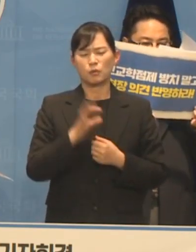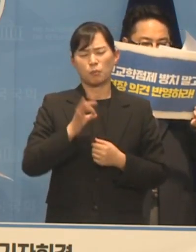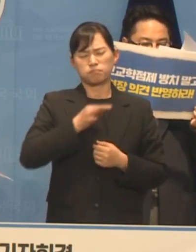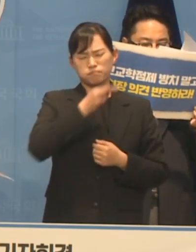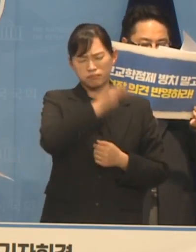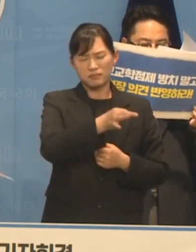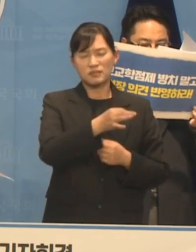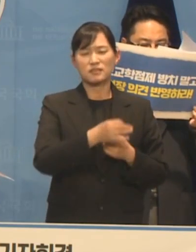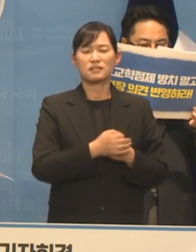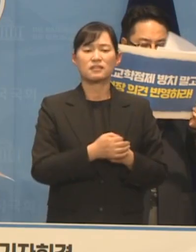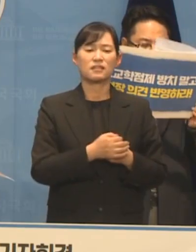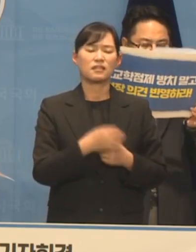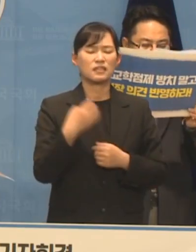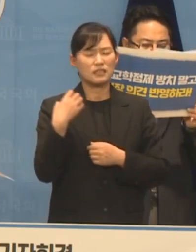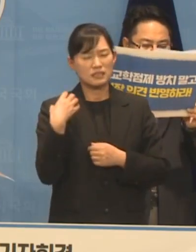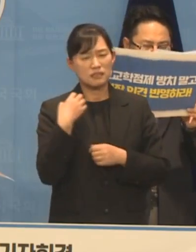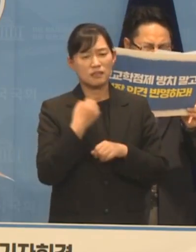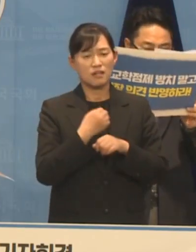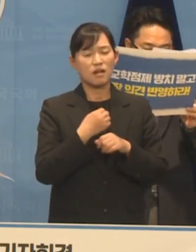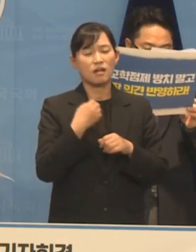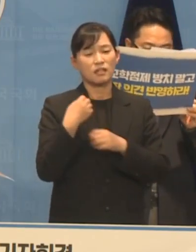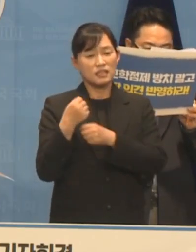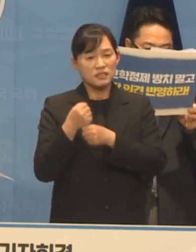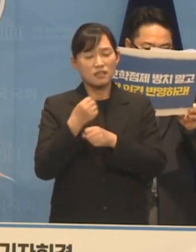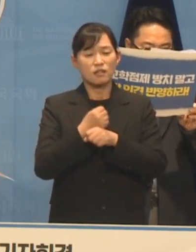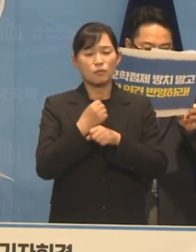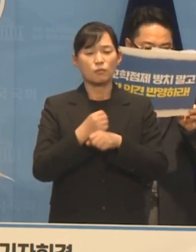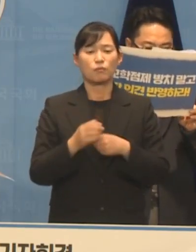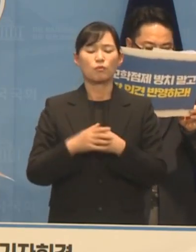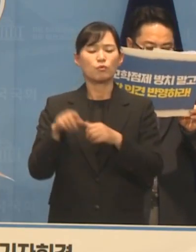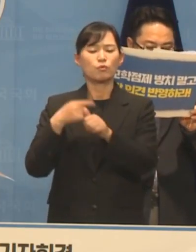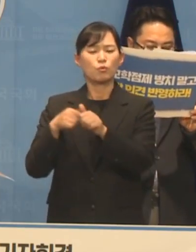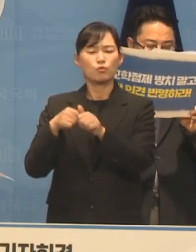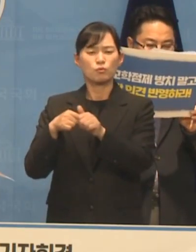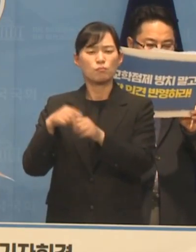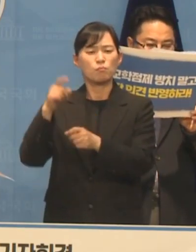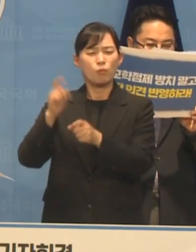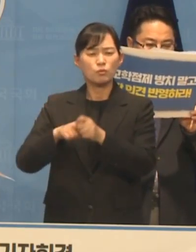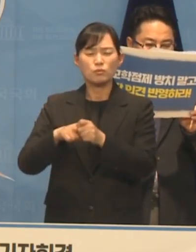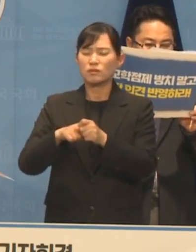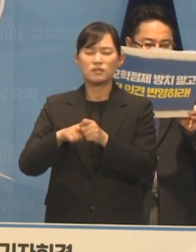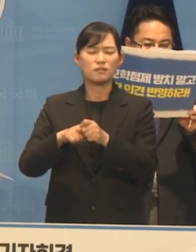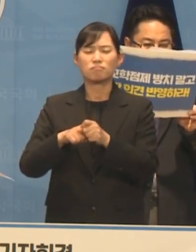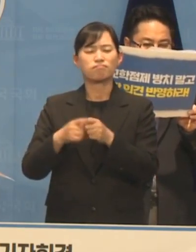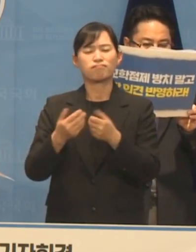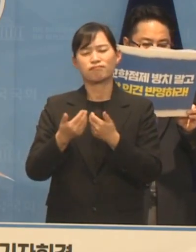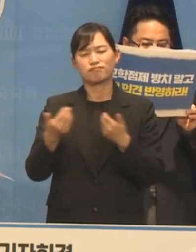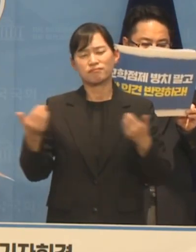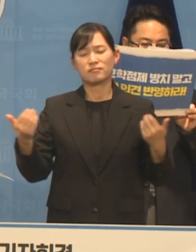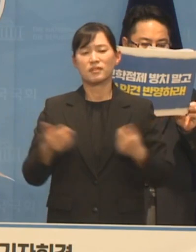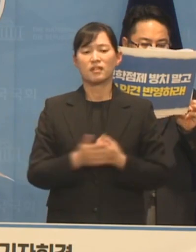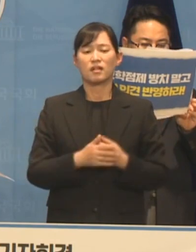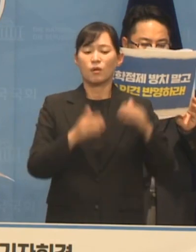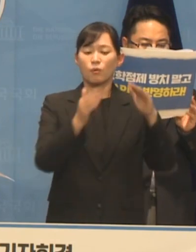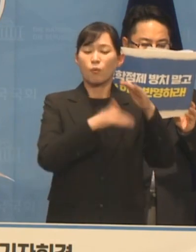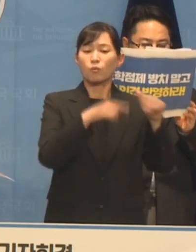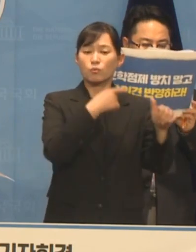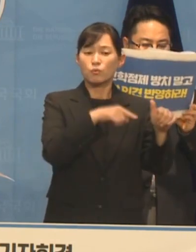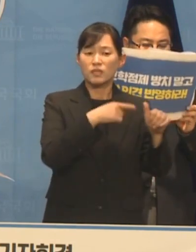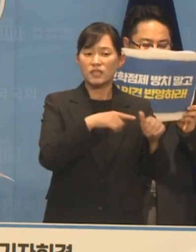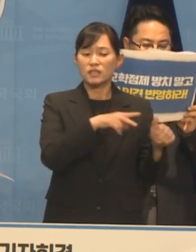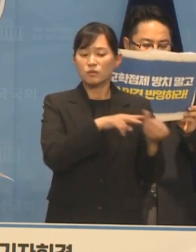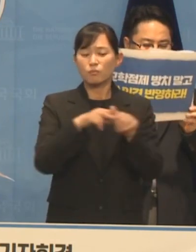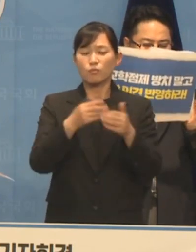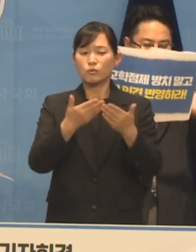사교육 컨설팅에 의존하게 되고 고교학점제는 본래의 교육적 목적에서 점점 멀어지고 있습니다. 공교육이 정보